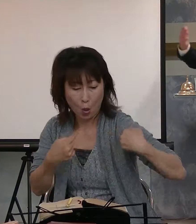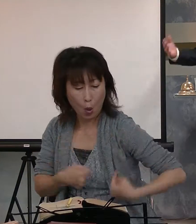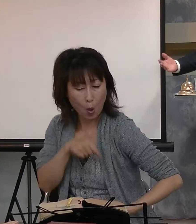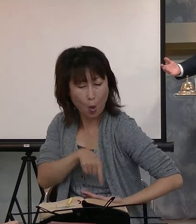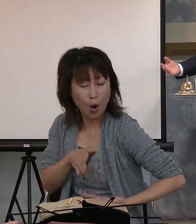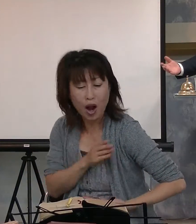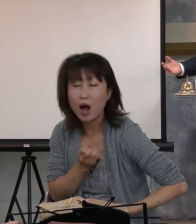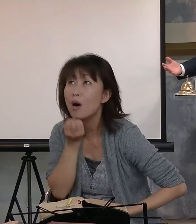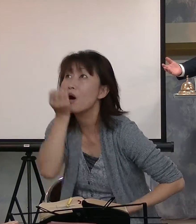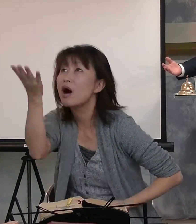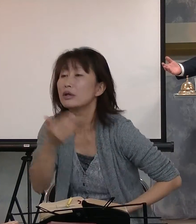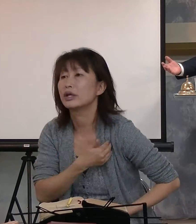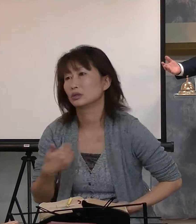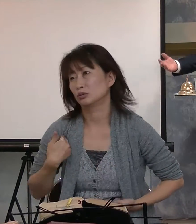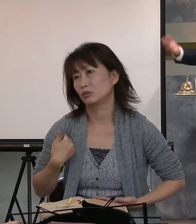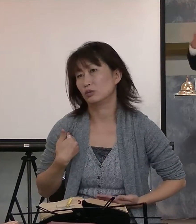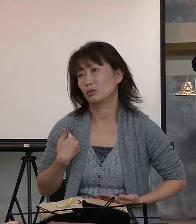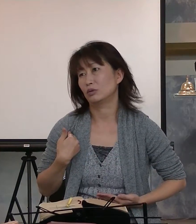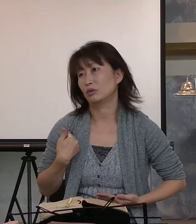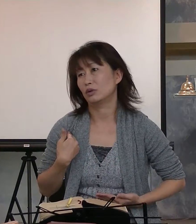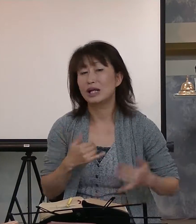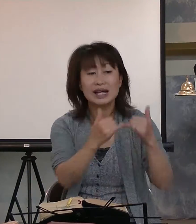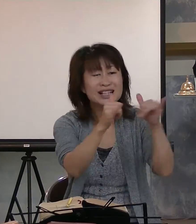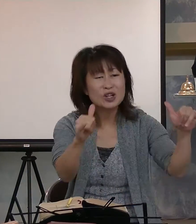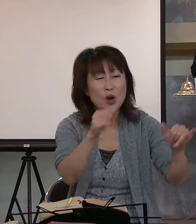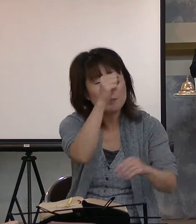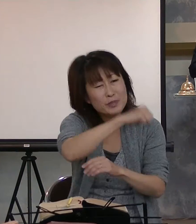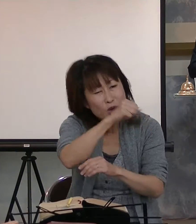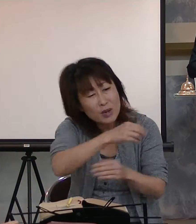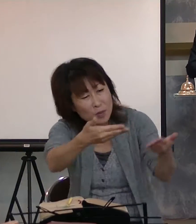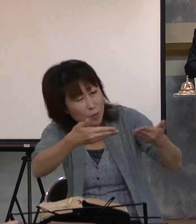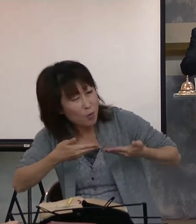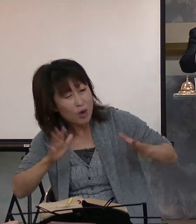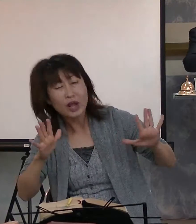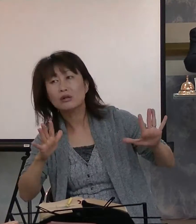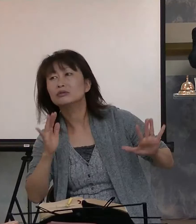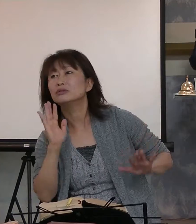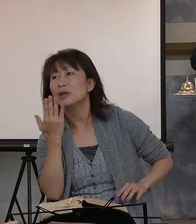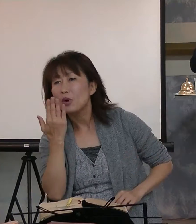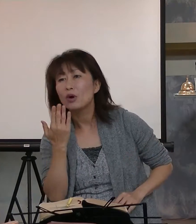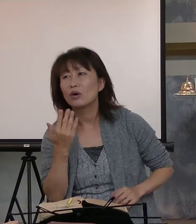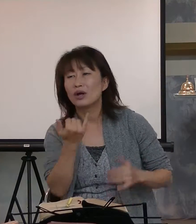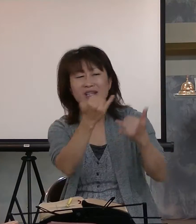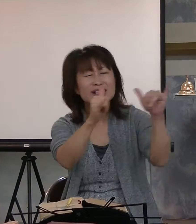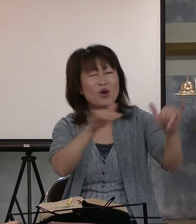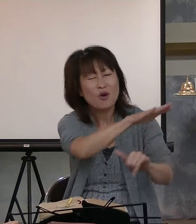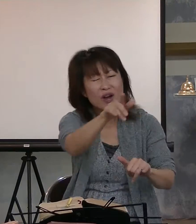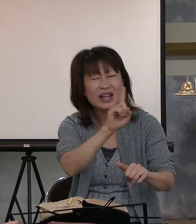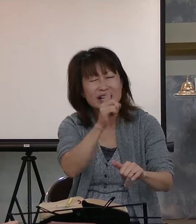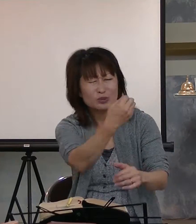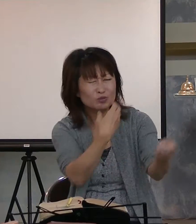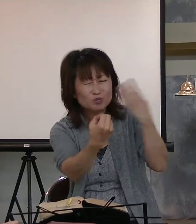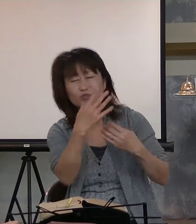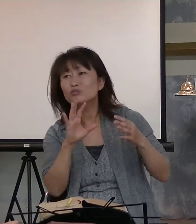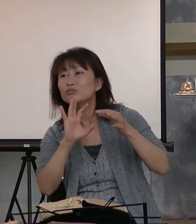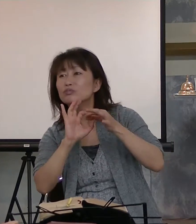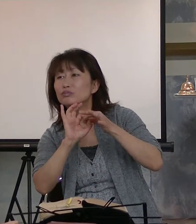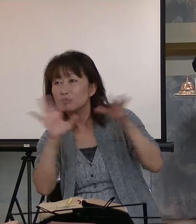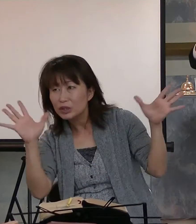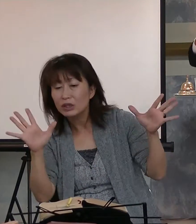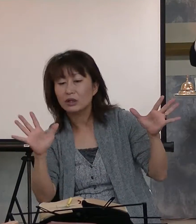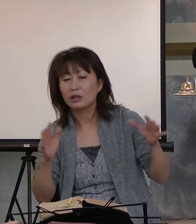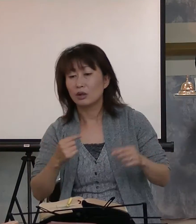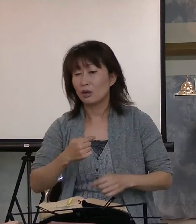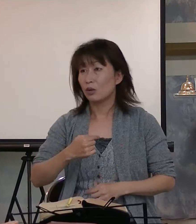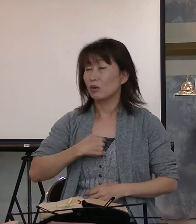人に認めなくても、人がどう言われても、